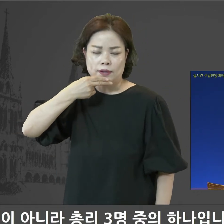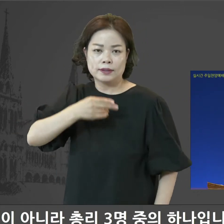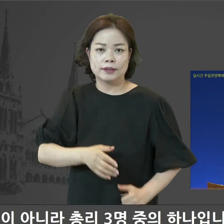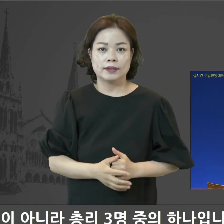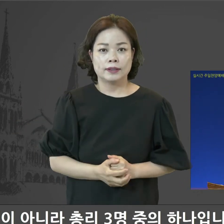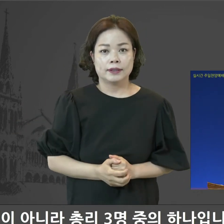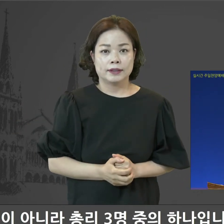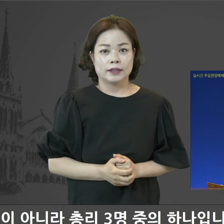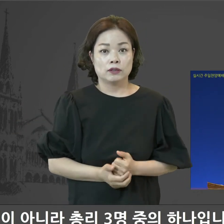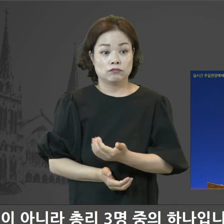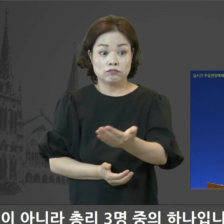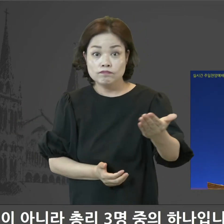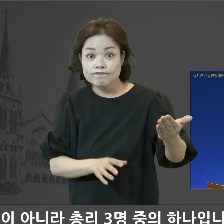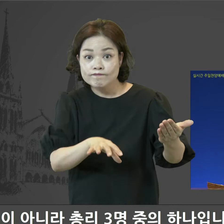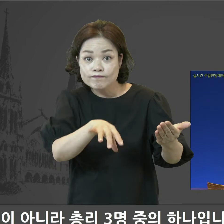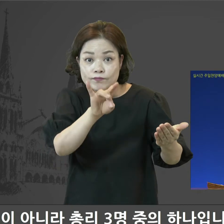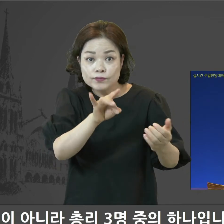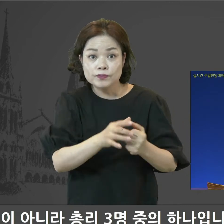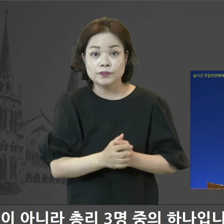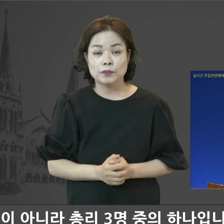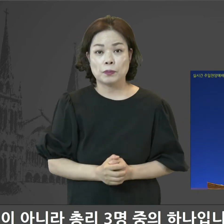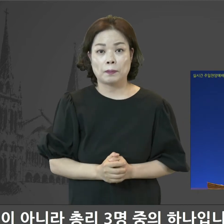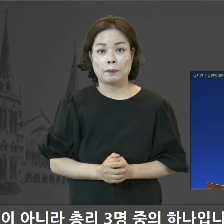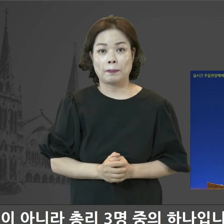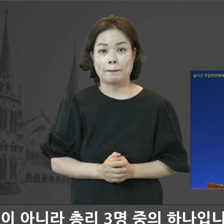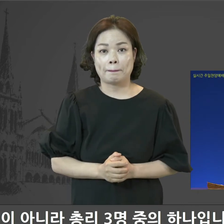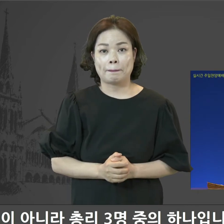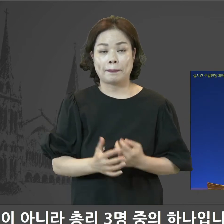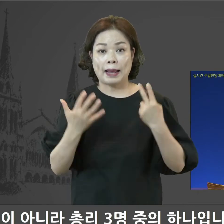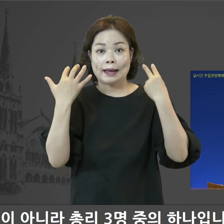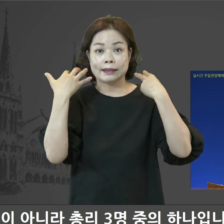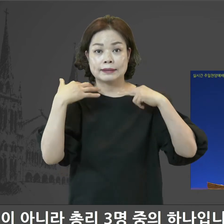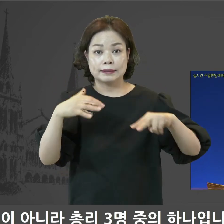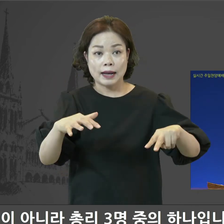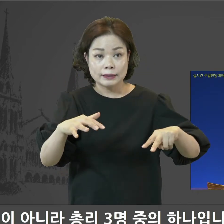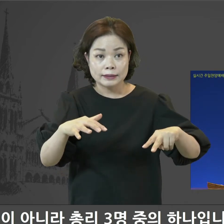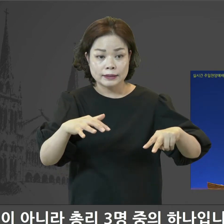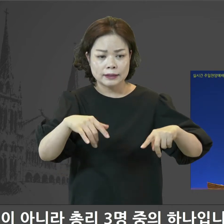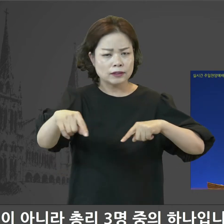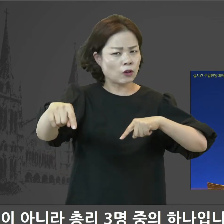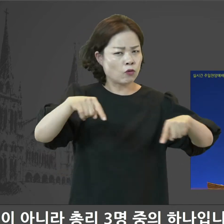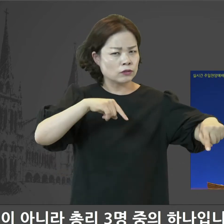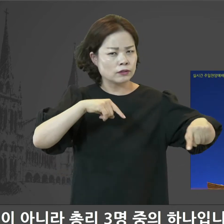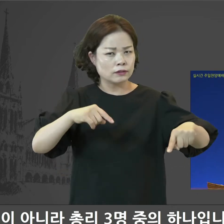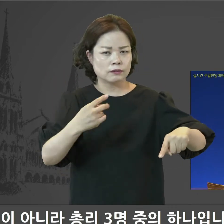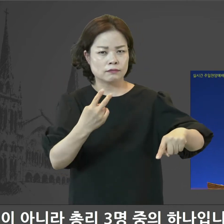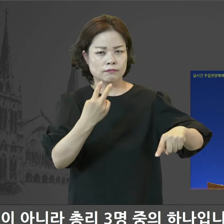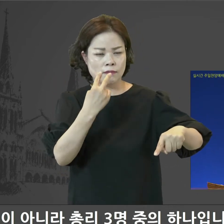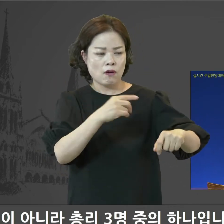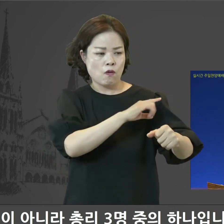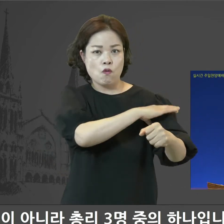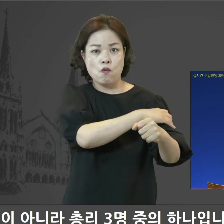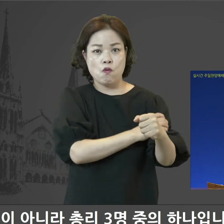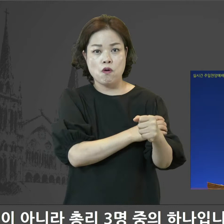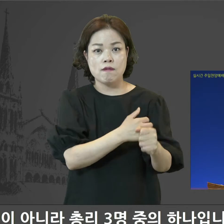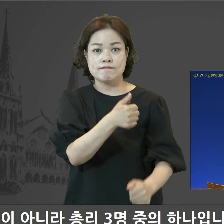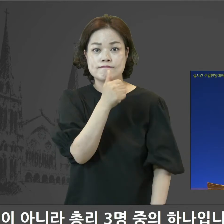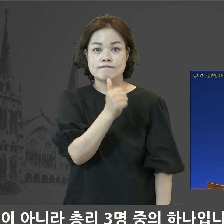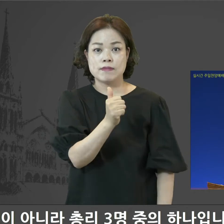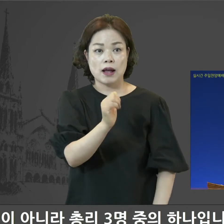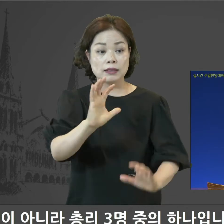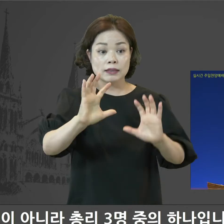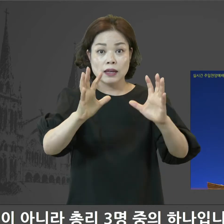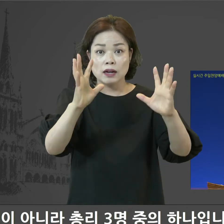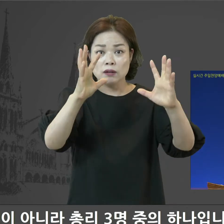줍니다. 여러분, 우선 다니엘의 정치 생명 정말 길죠. 한 나라가